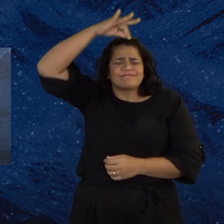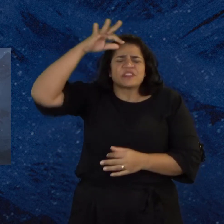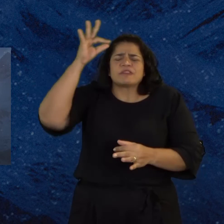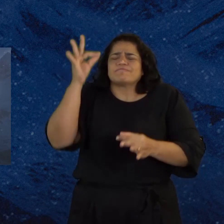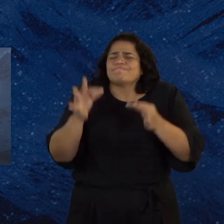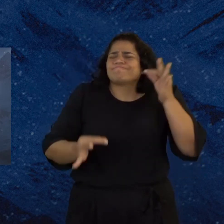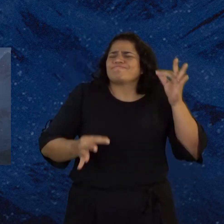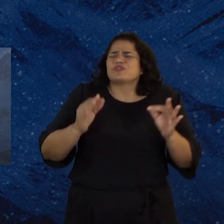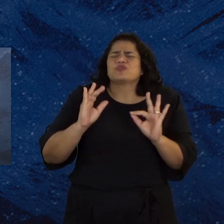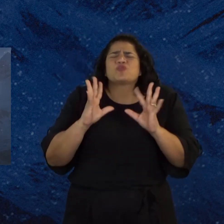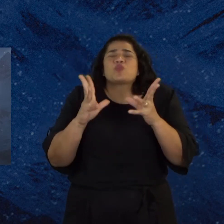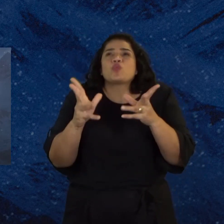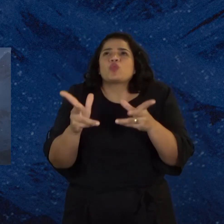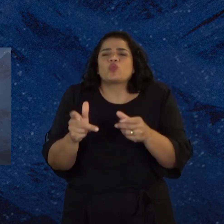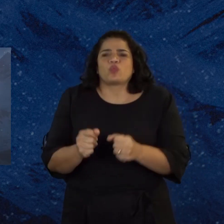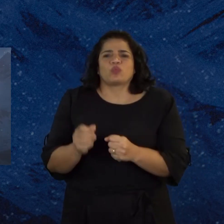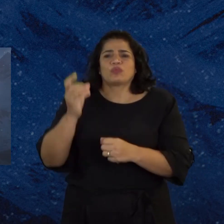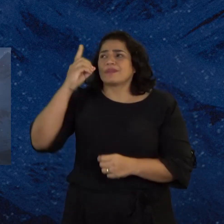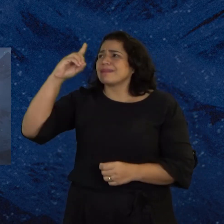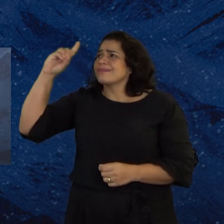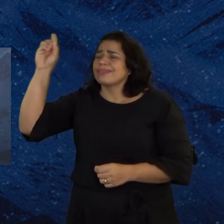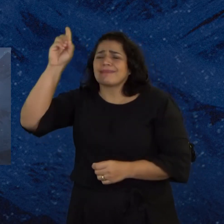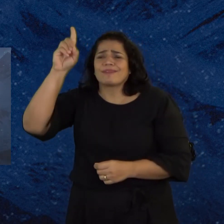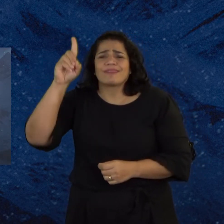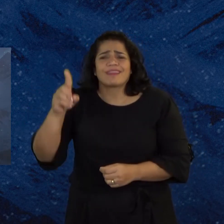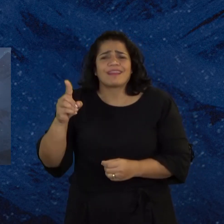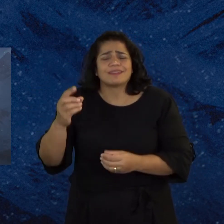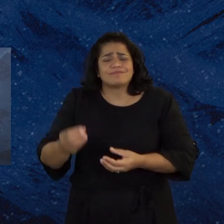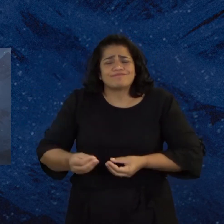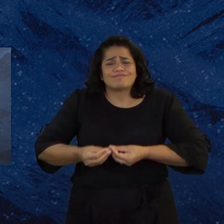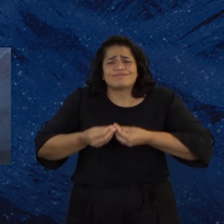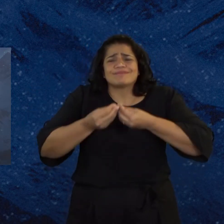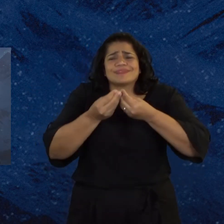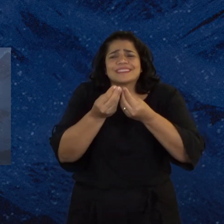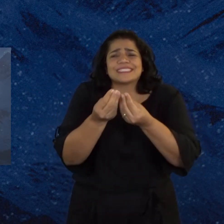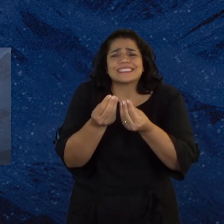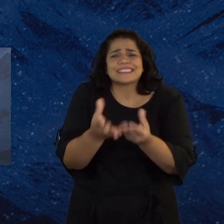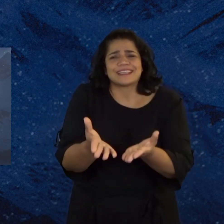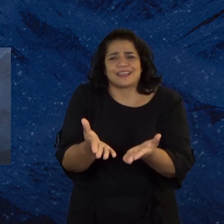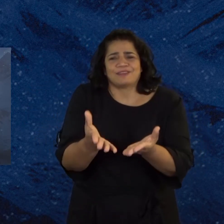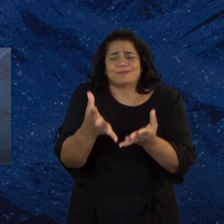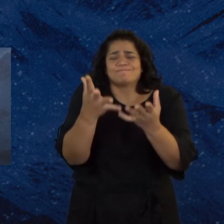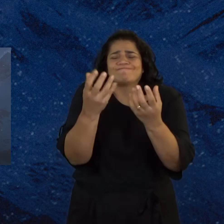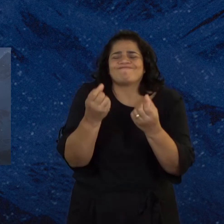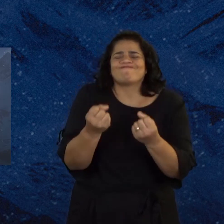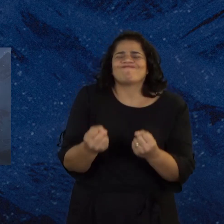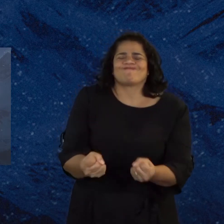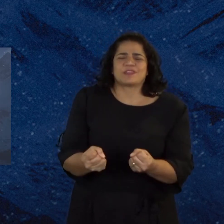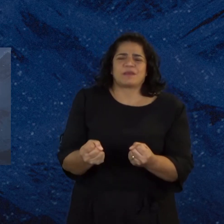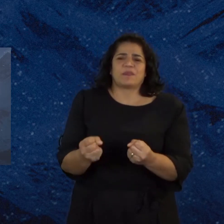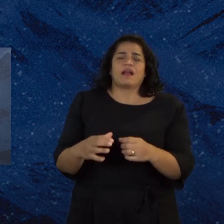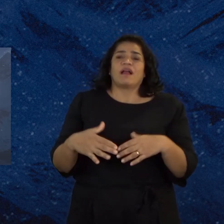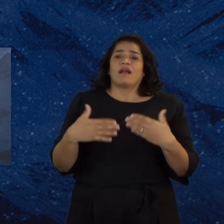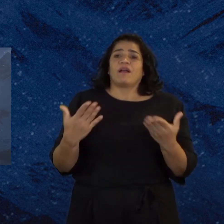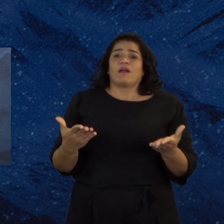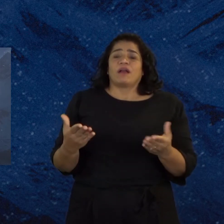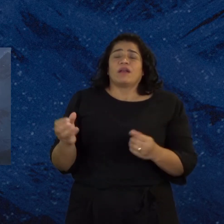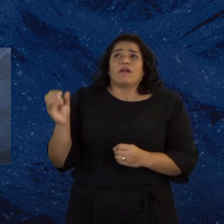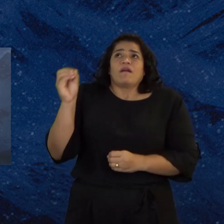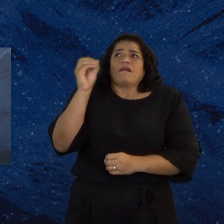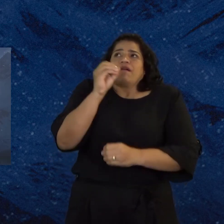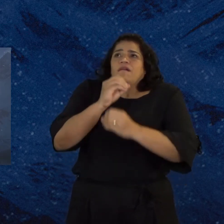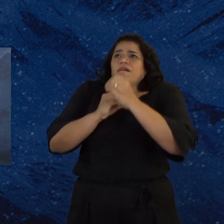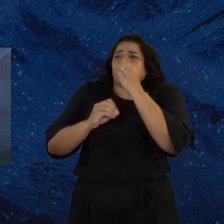justiça. Tudo que Deus é, jovem, se torna seu quando você invoca o nome do Senhor. Você